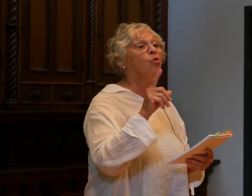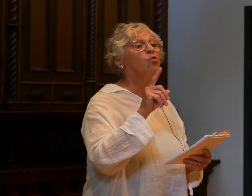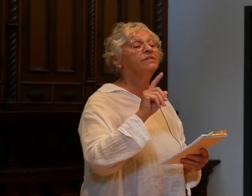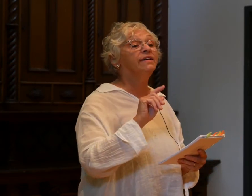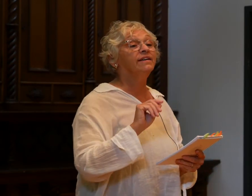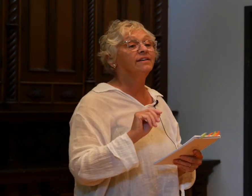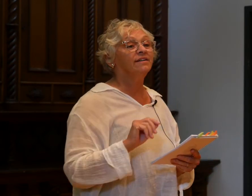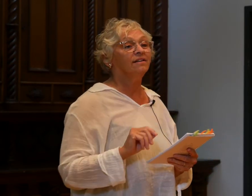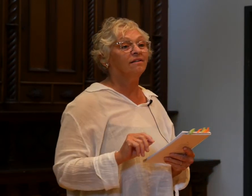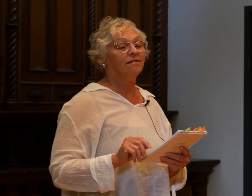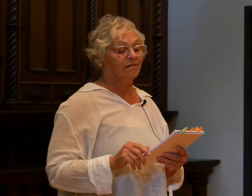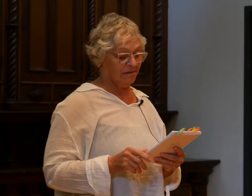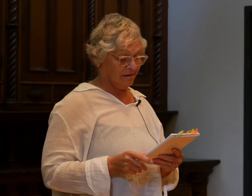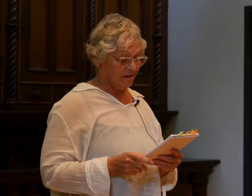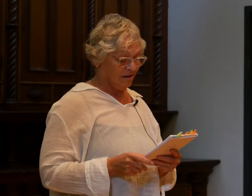comme rosier,